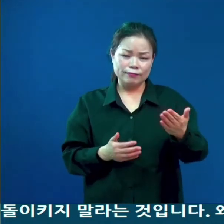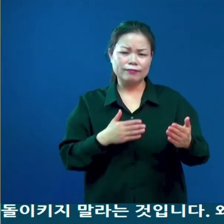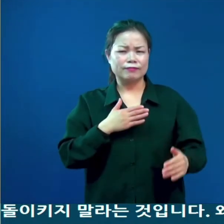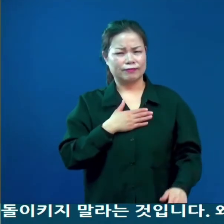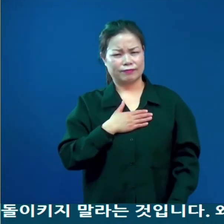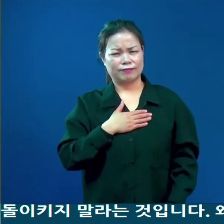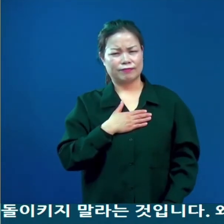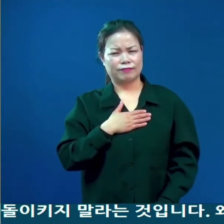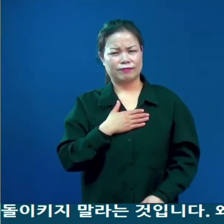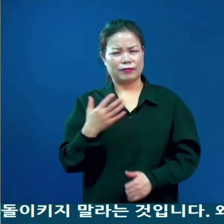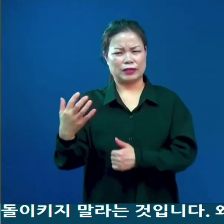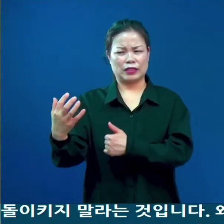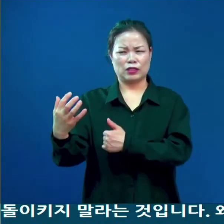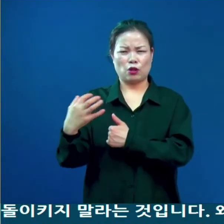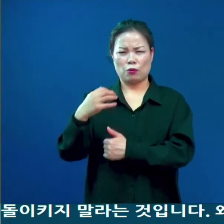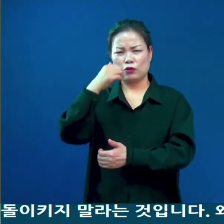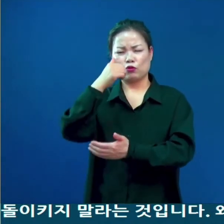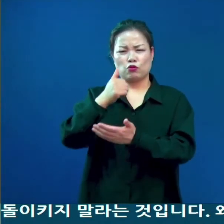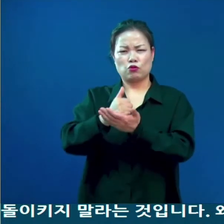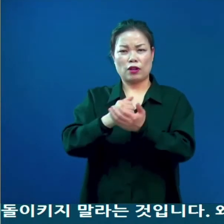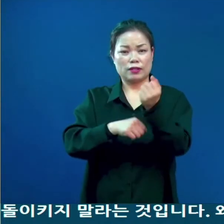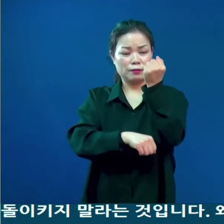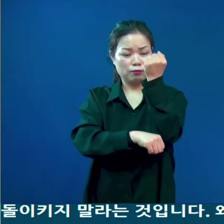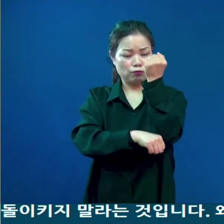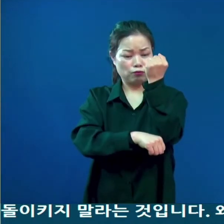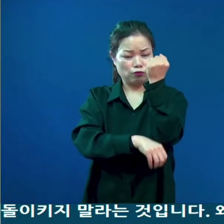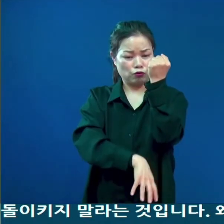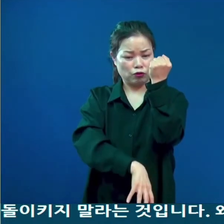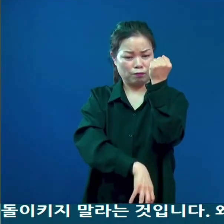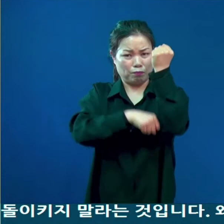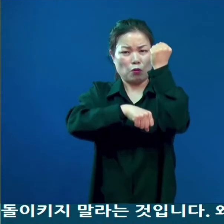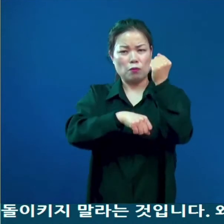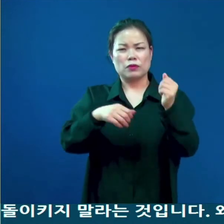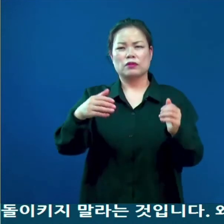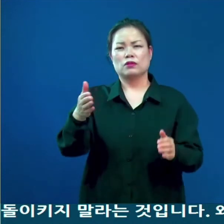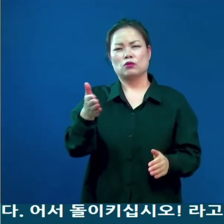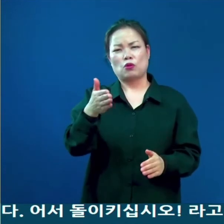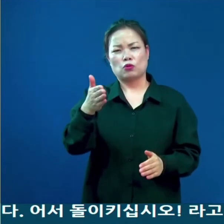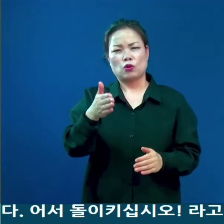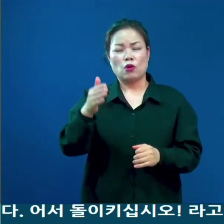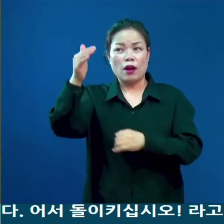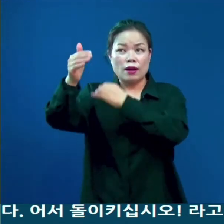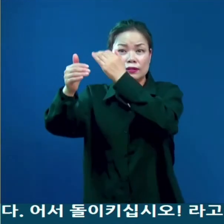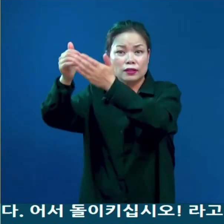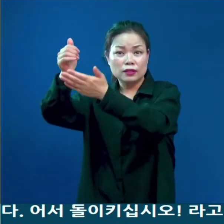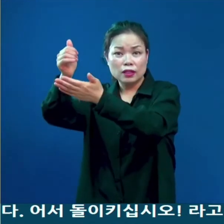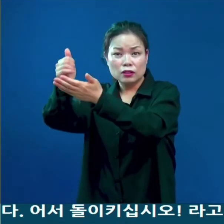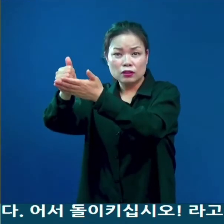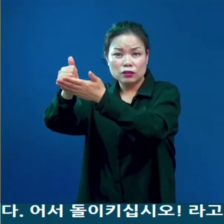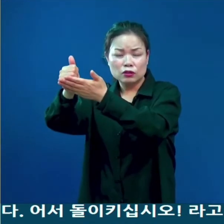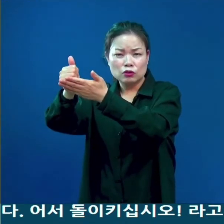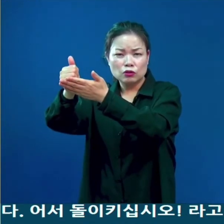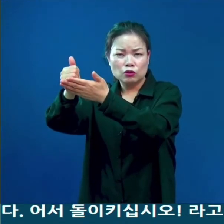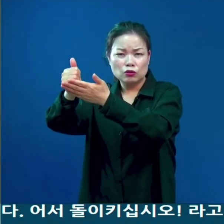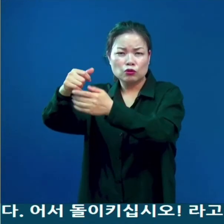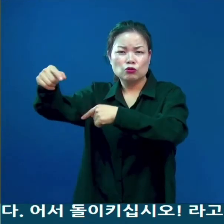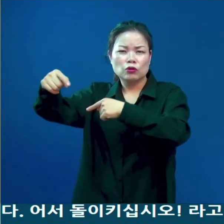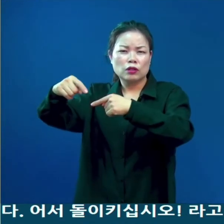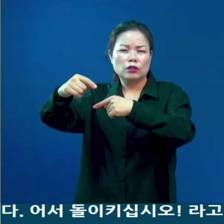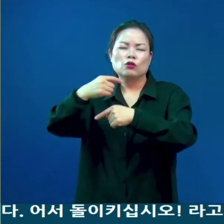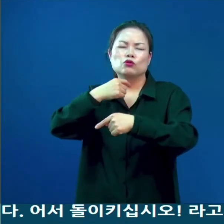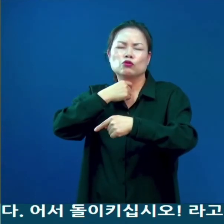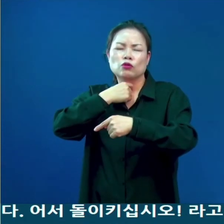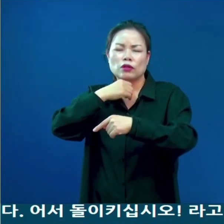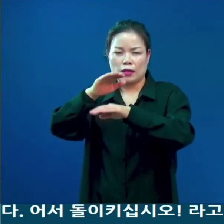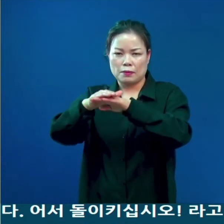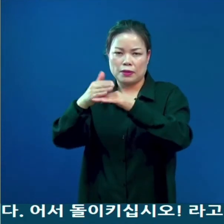나를 괴롭히는 이 죄악의 뿌리가 뽑혀버릴 정도로 하나님께서 우리를 주관하시는 그러한 예배가 되기를